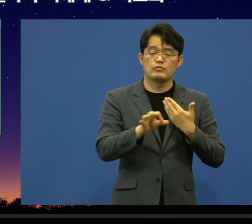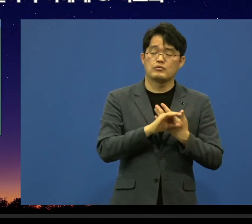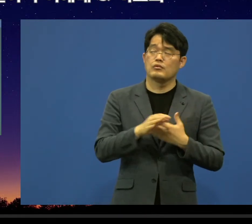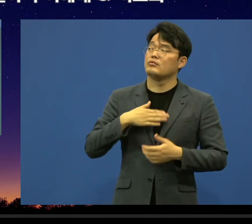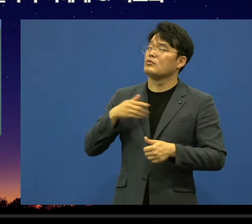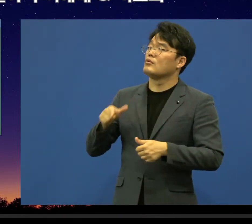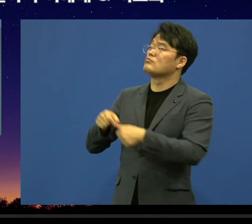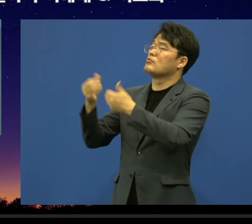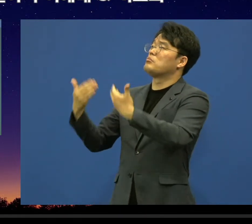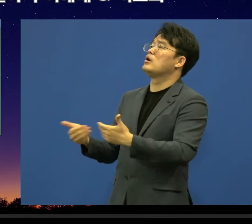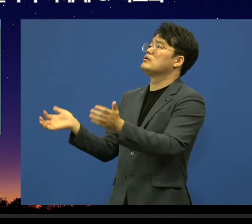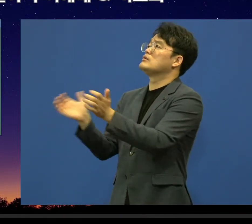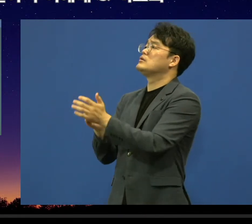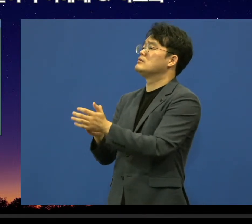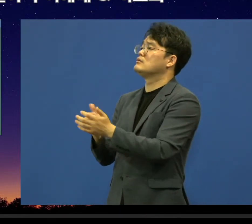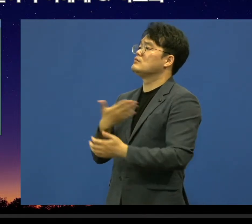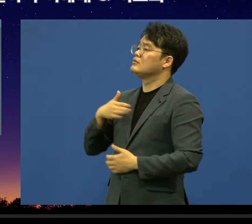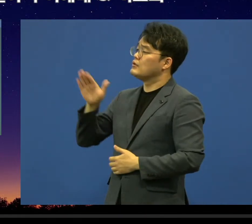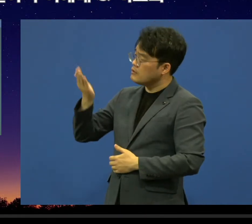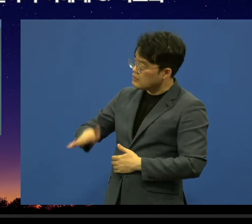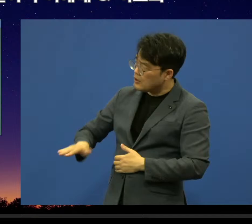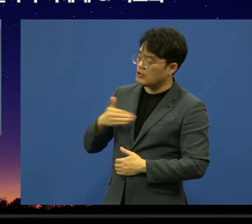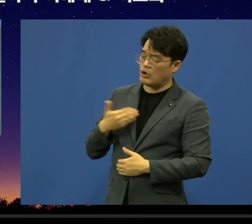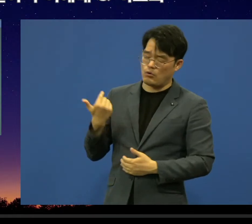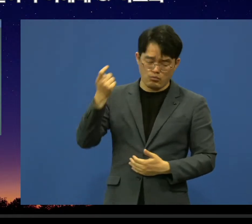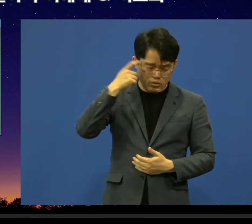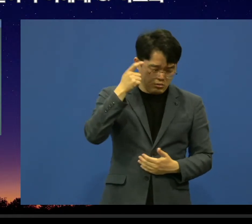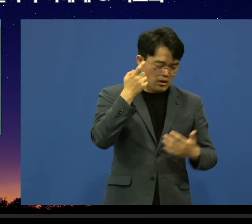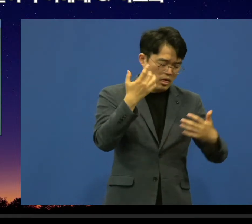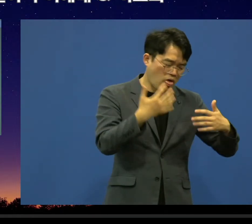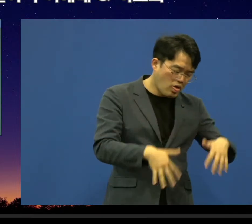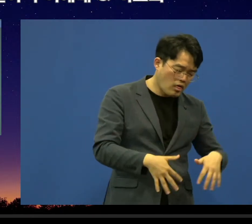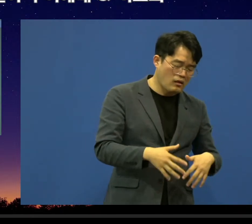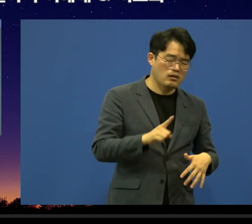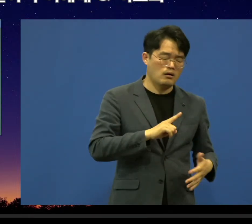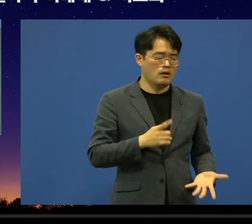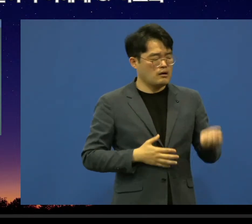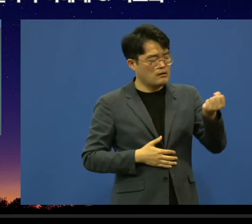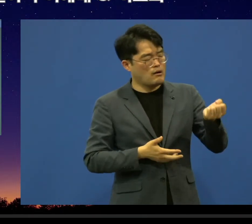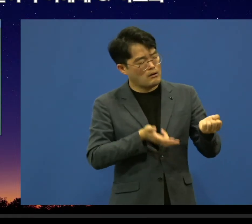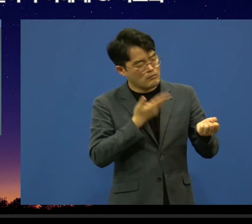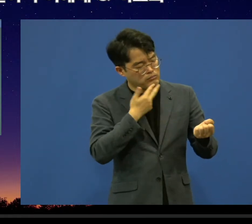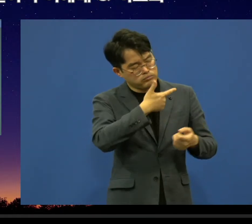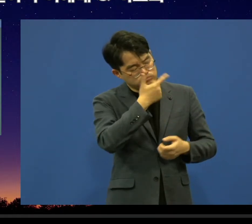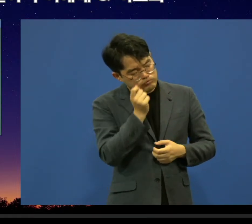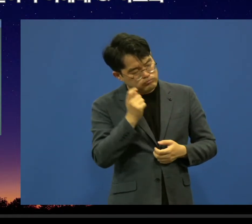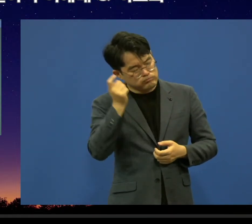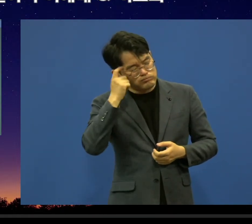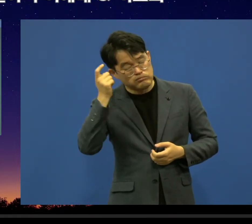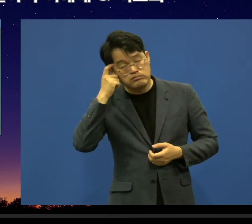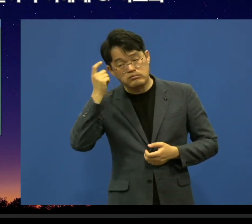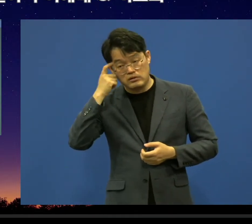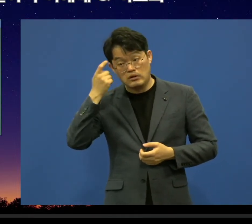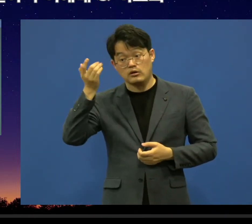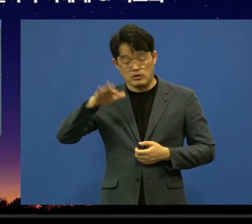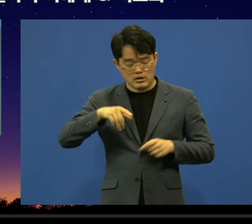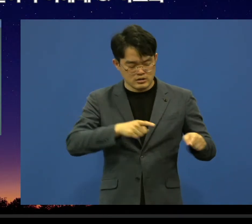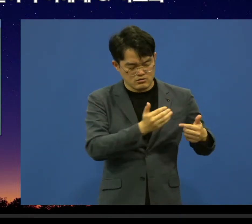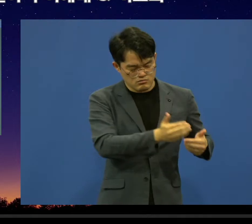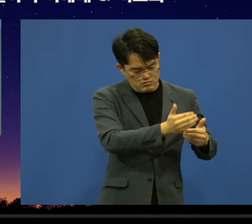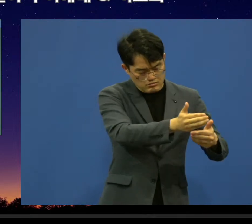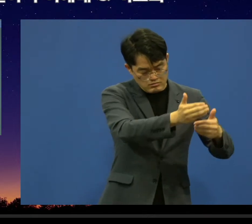연약한 존재로 살 수 있어요. 그러나 하나님은 그 모든 과정을 통해 용사의 신장을